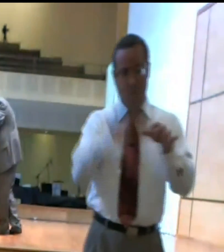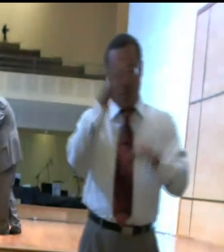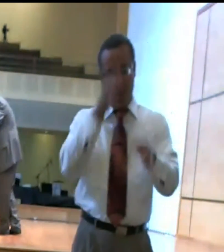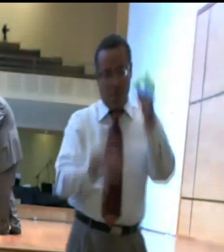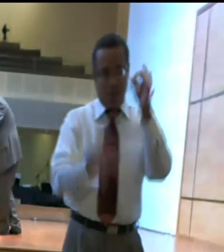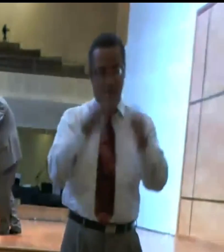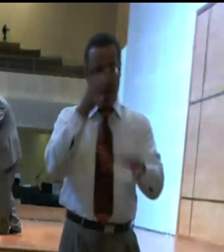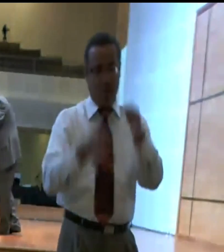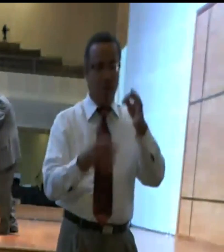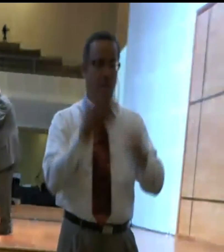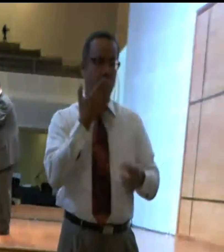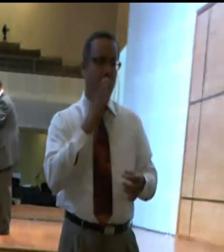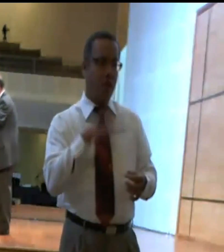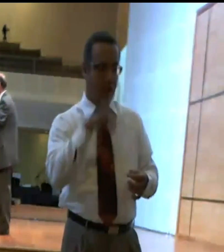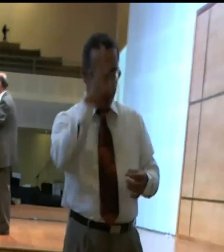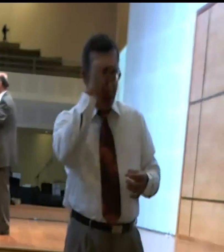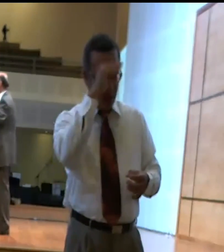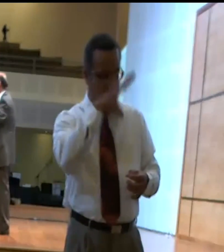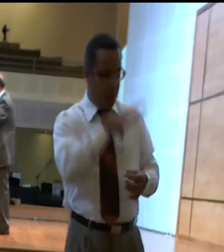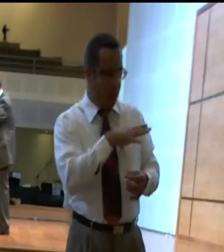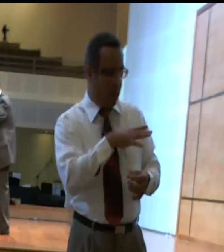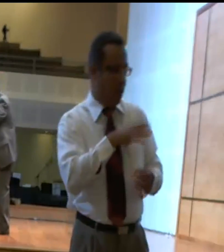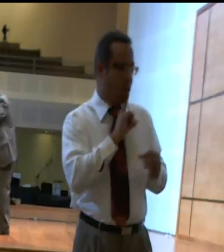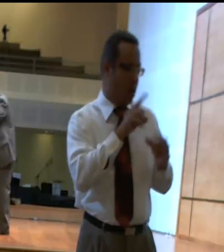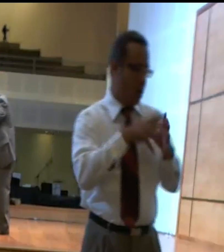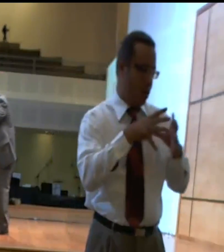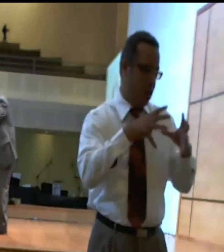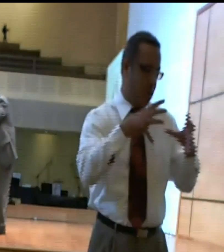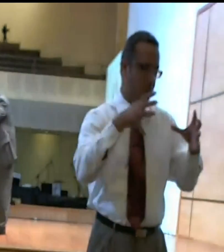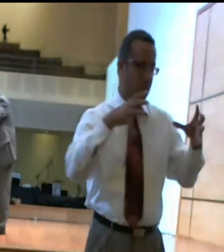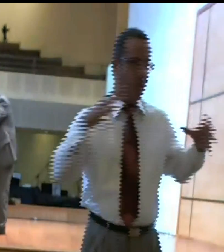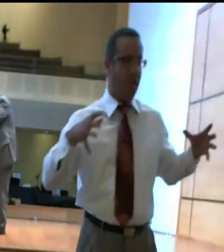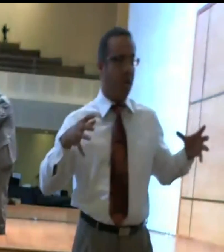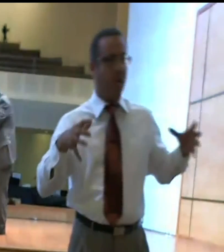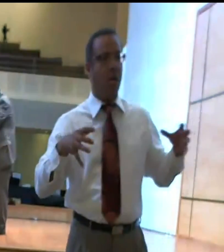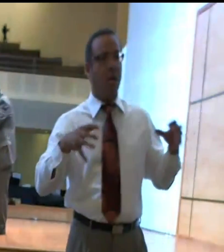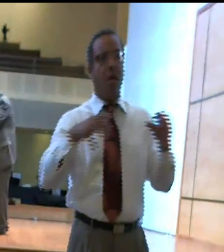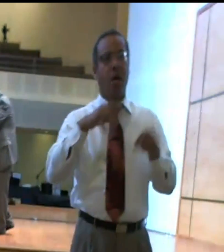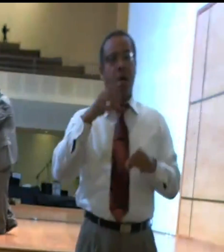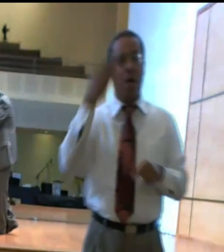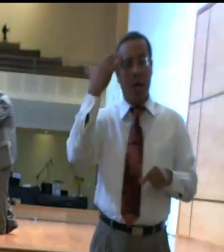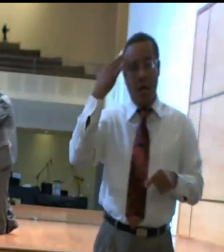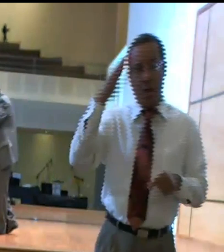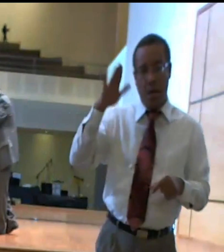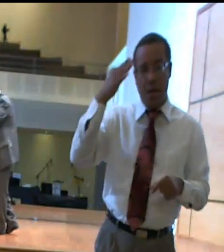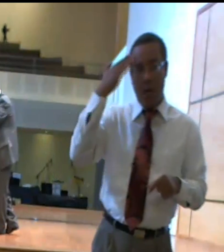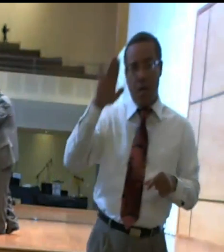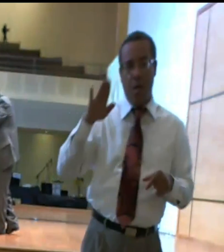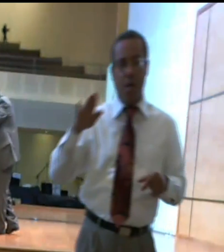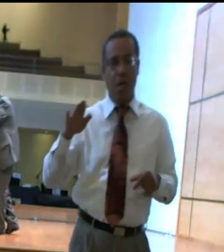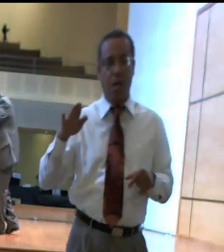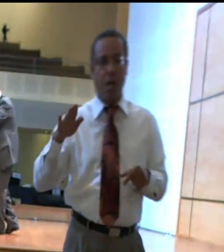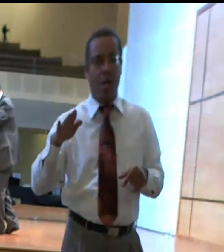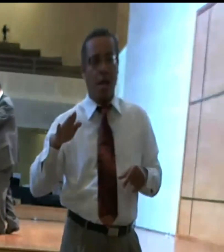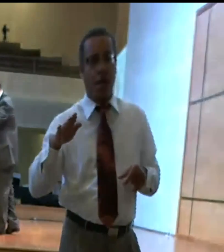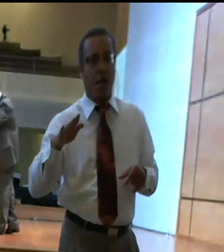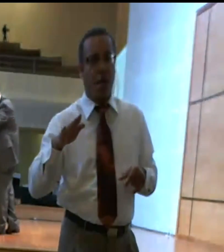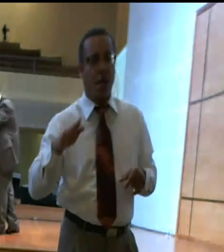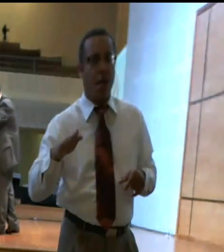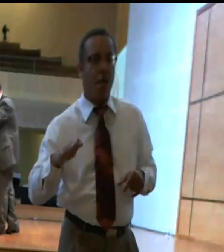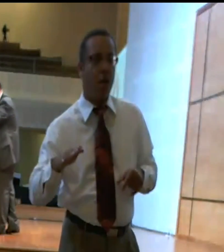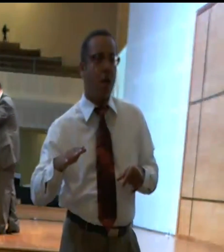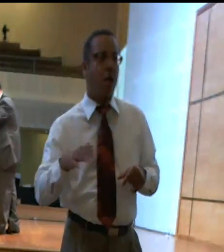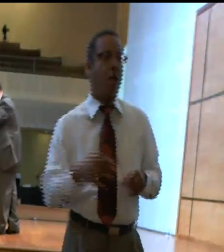juicio, porque el mal del hombre es grande sobre él, pues no sabe lo que ha de ser y